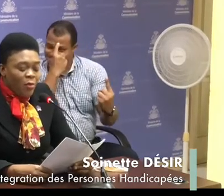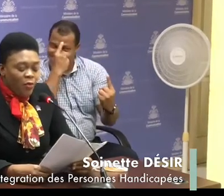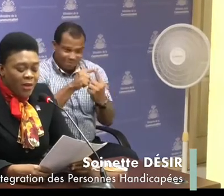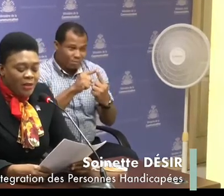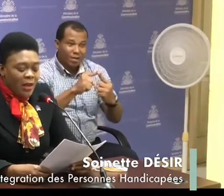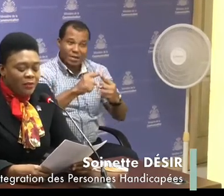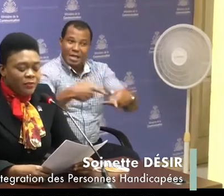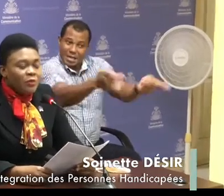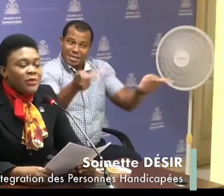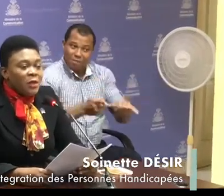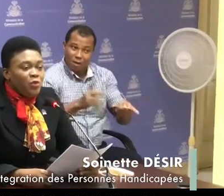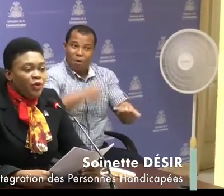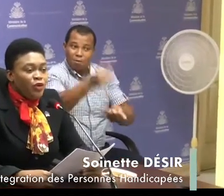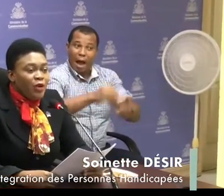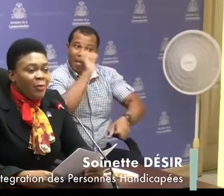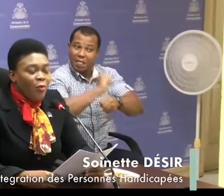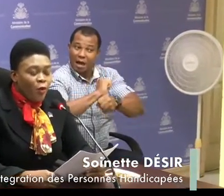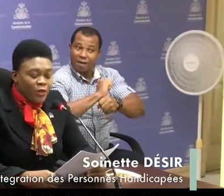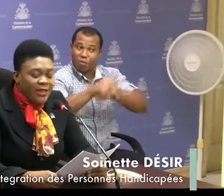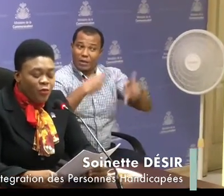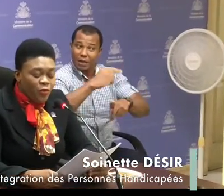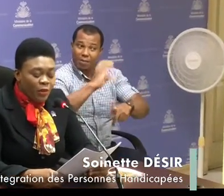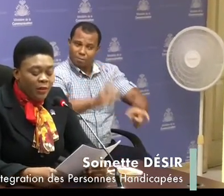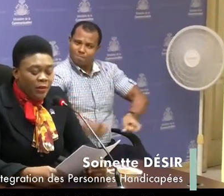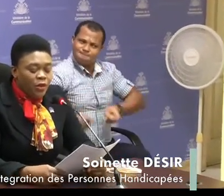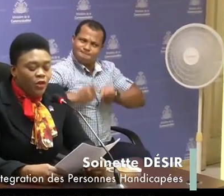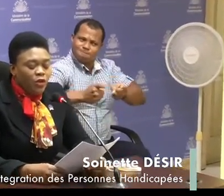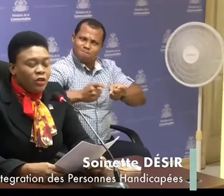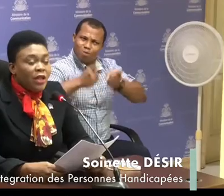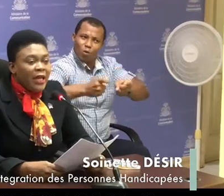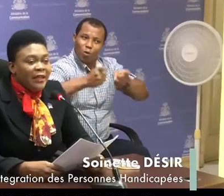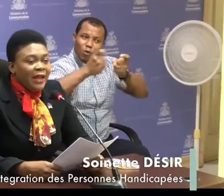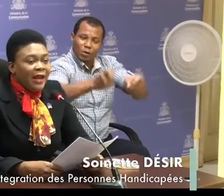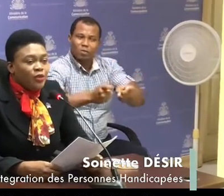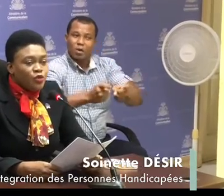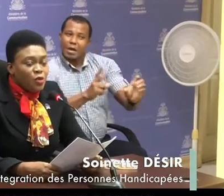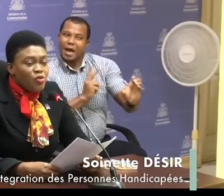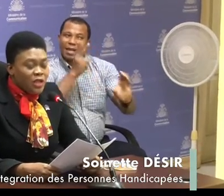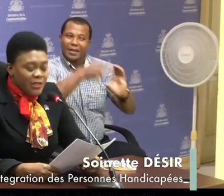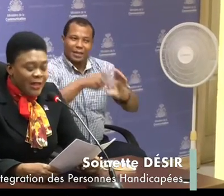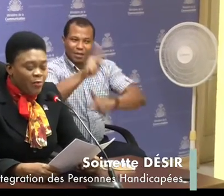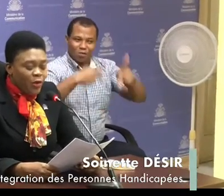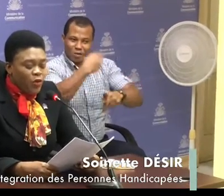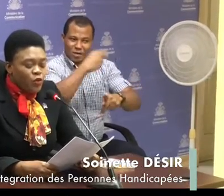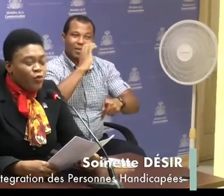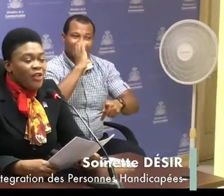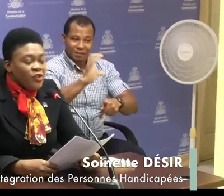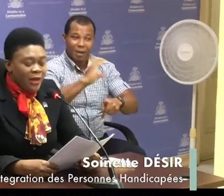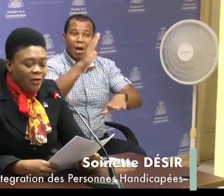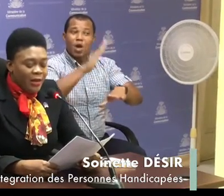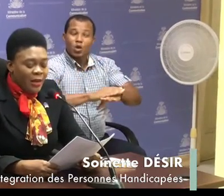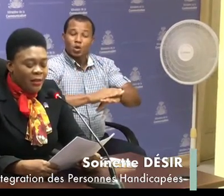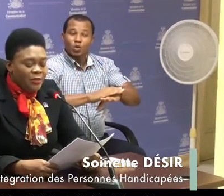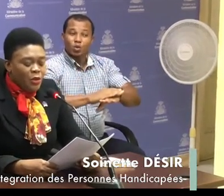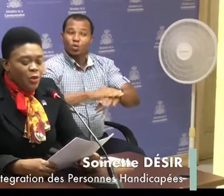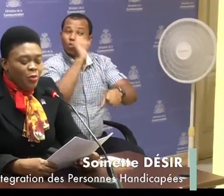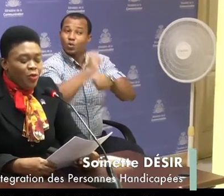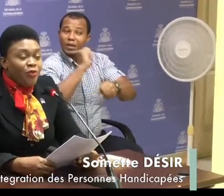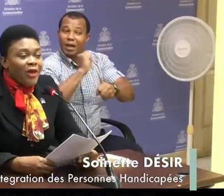Salon Emploi. Ça. C'est pour que nous soyons capables de contribuer donc, dans l'intégration des handicapés sur le marché du travail.